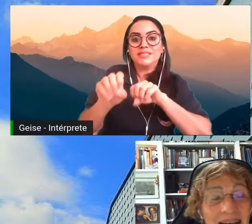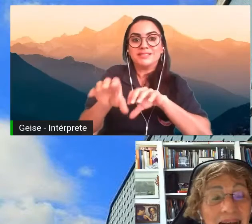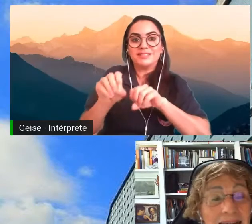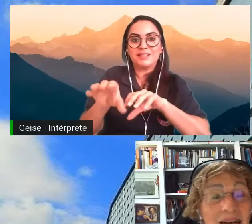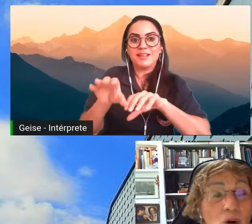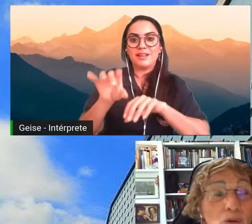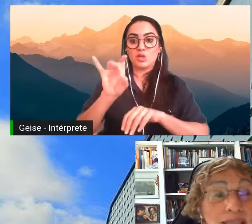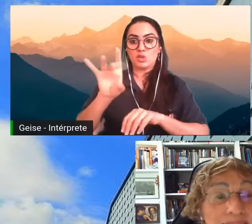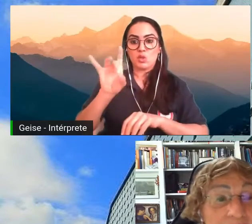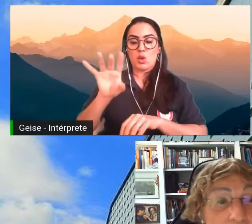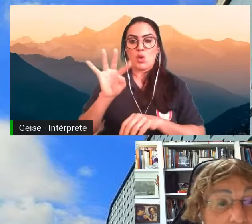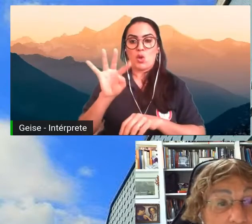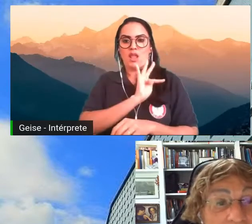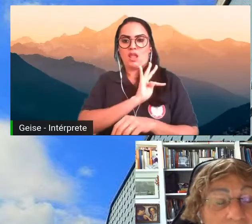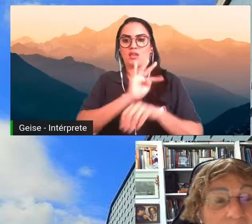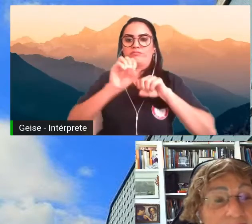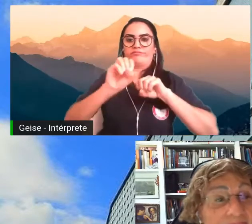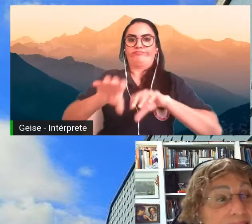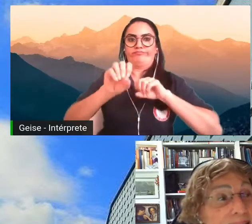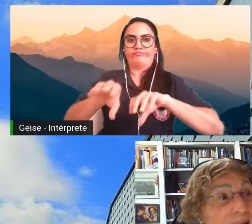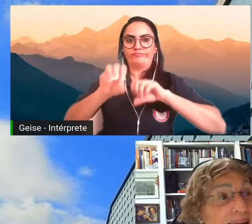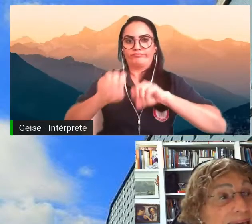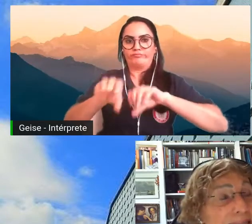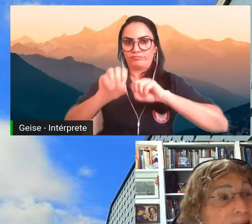técnica, que contemple